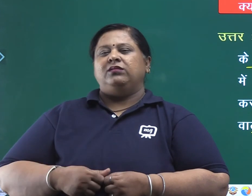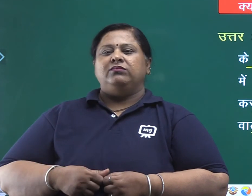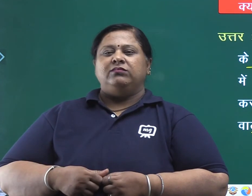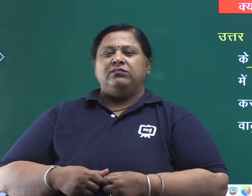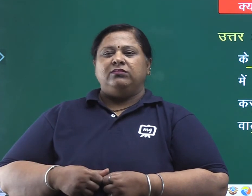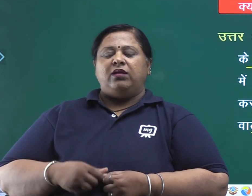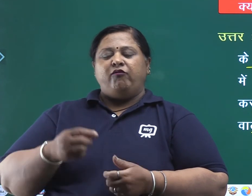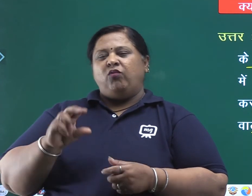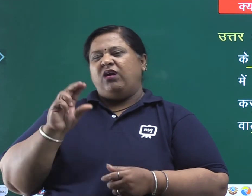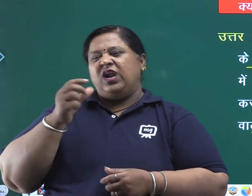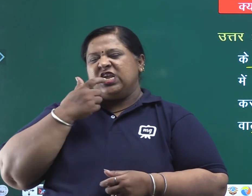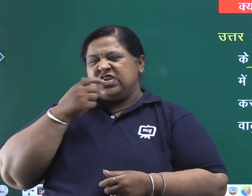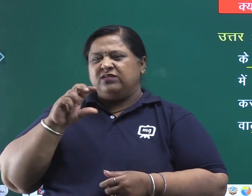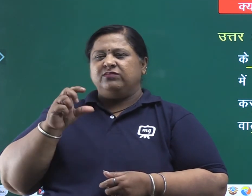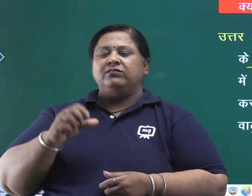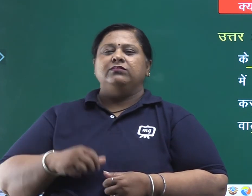वो अंडे